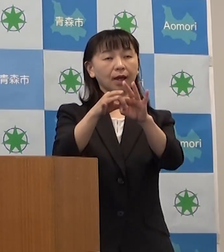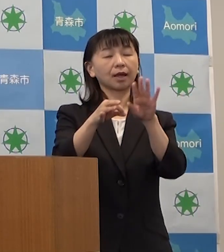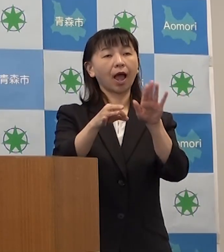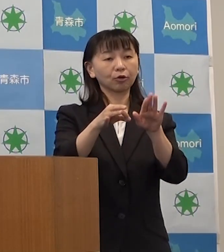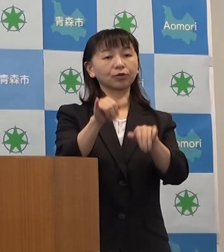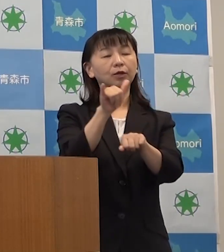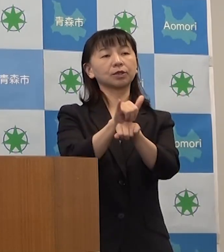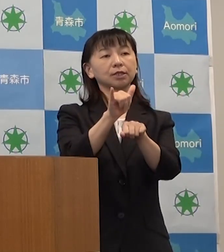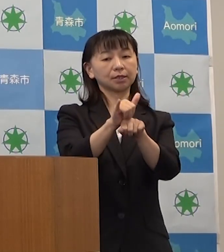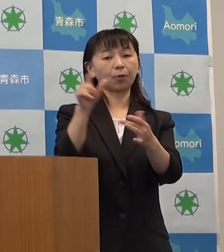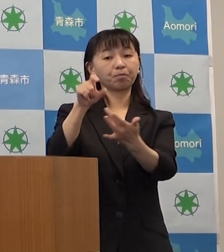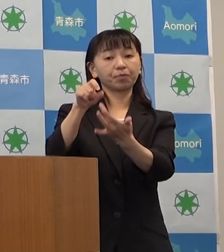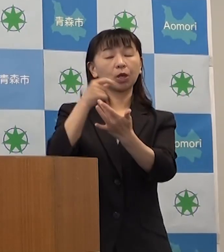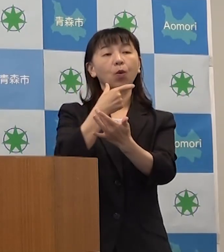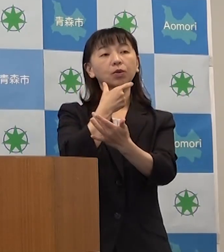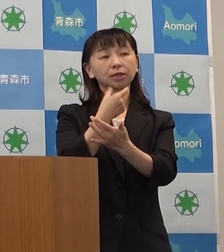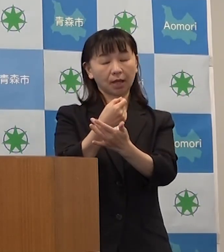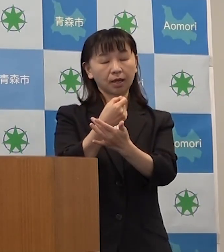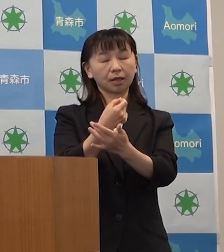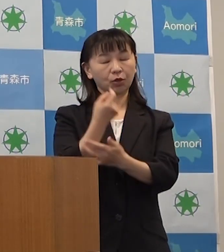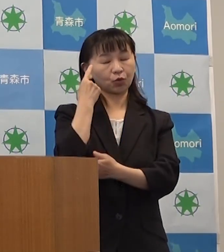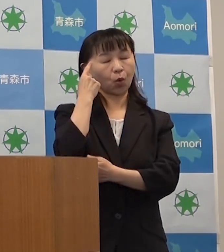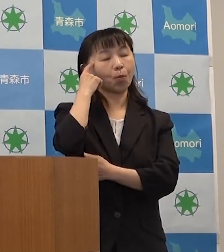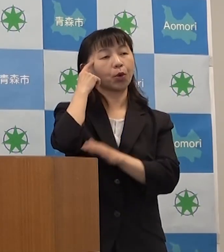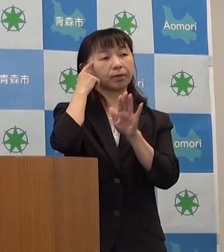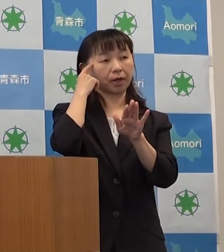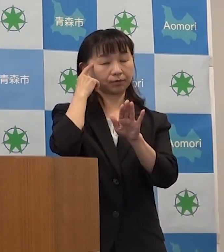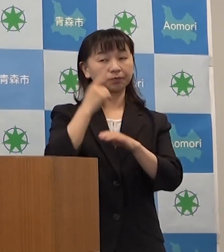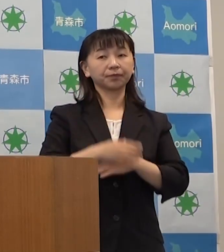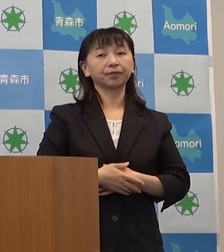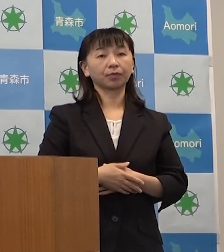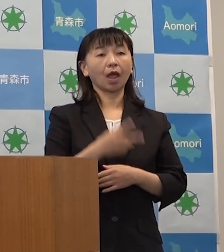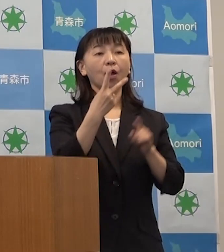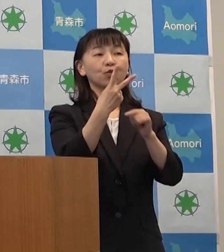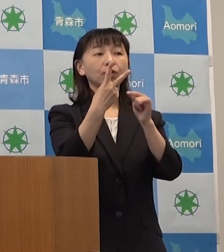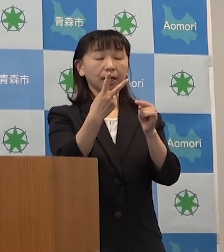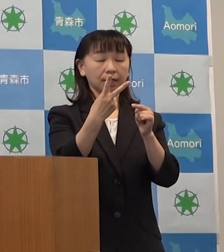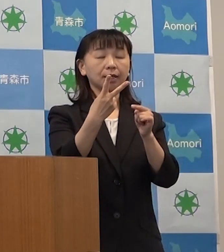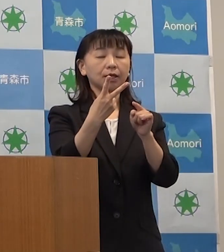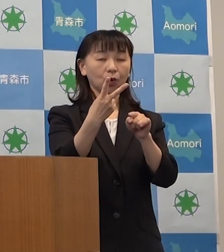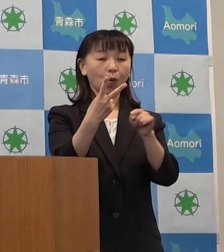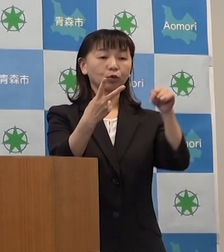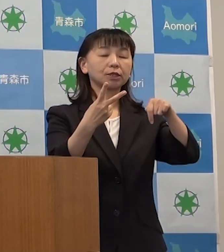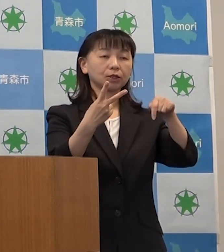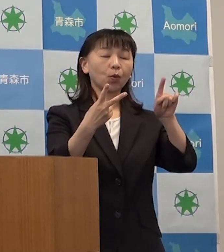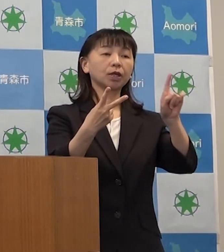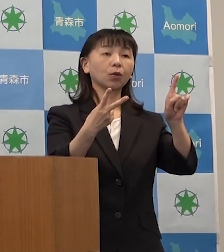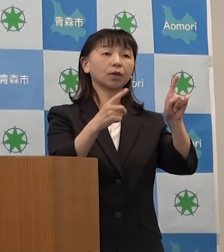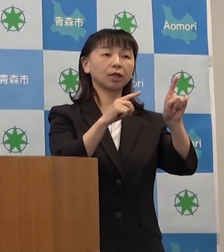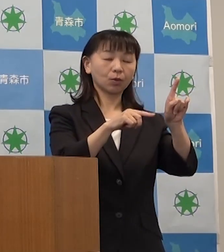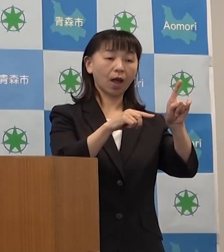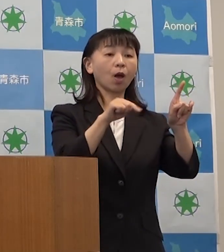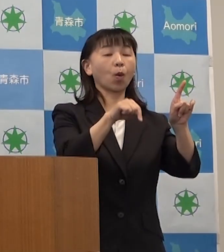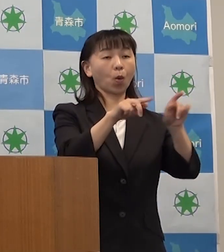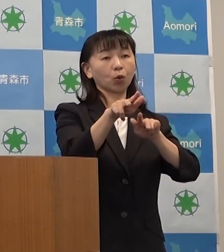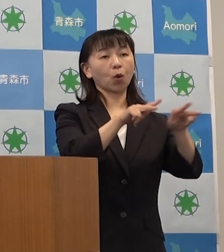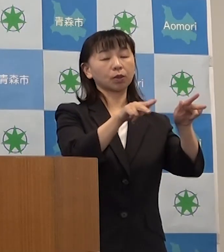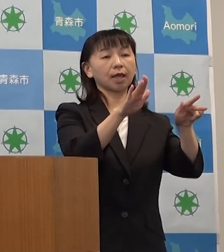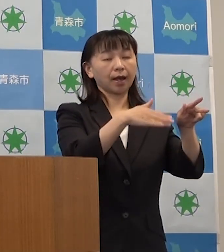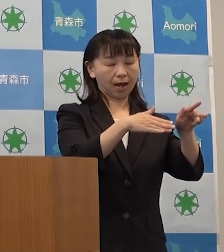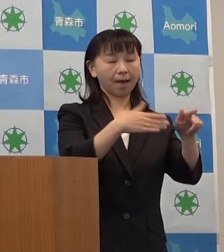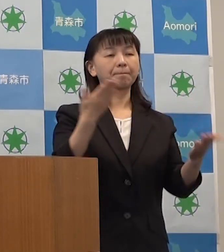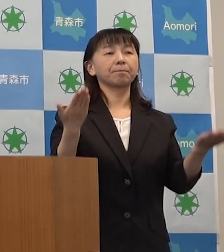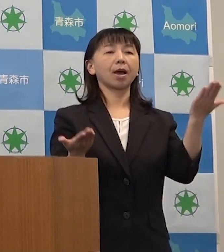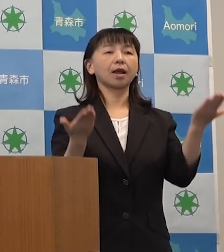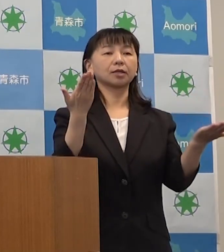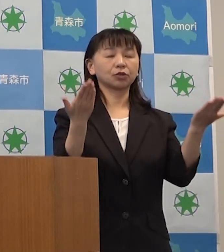人材を起用したいというそういう思いであります。そしてまた2人いるうちの1人は町内からですので、やっぱりバラン